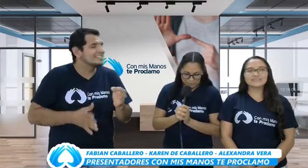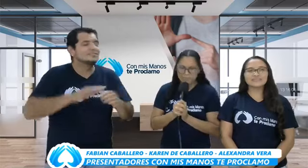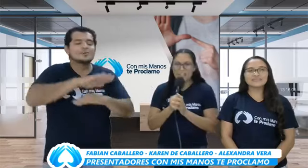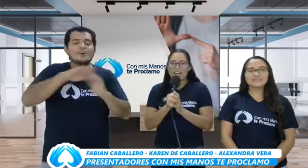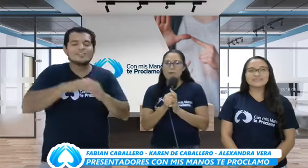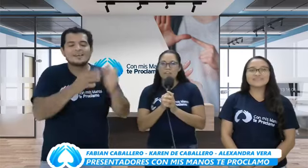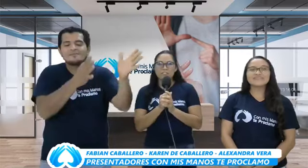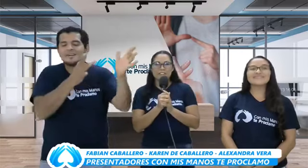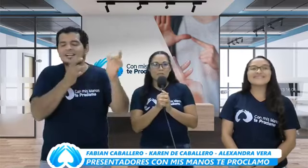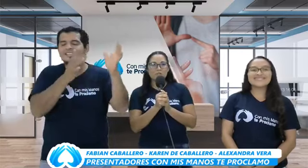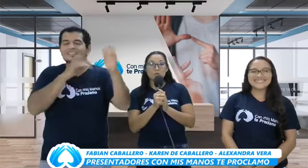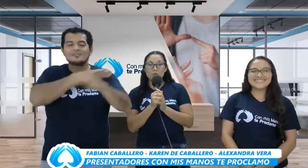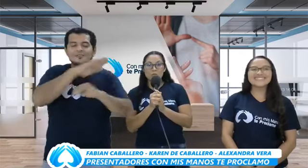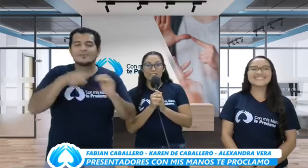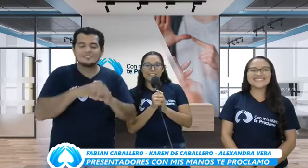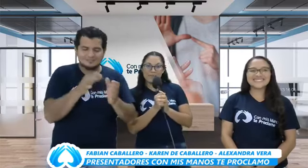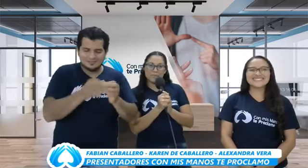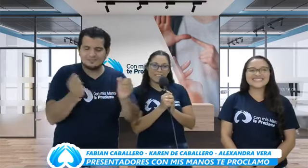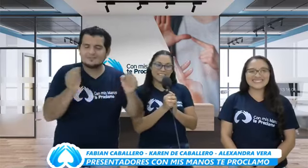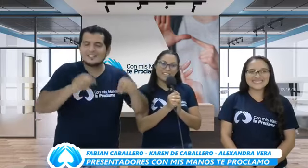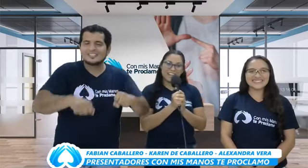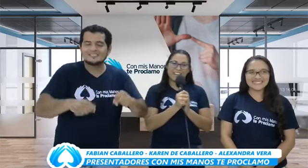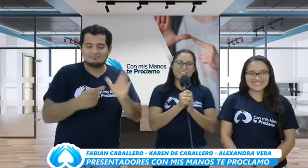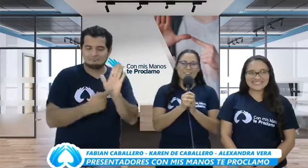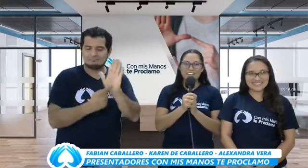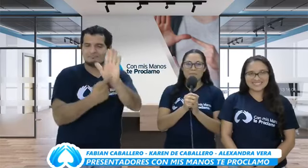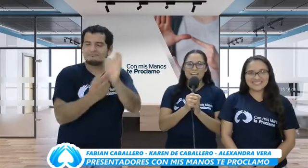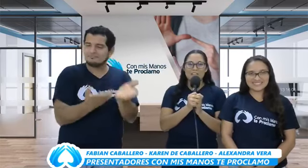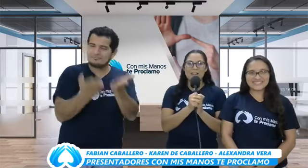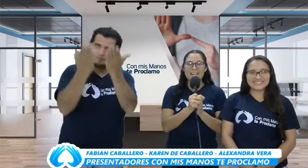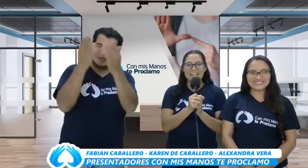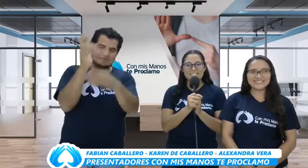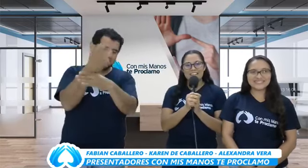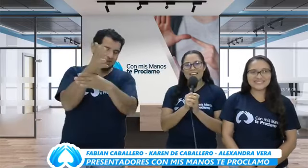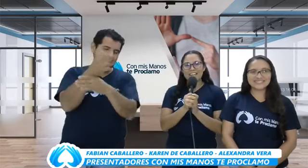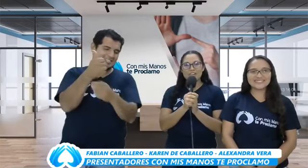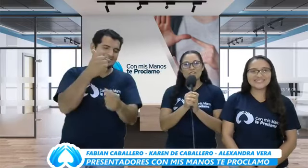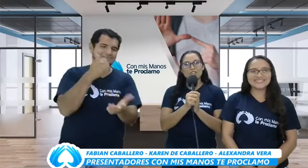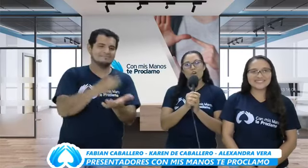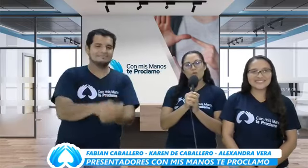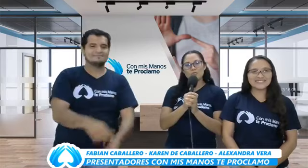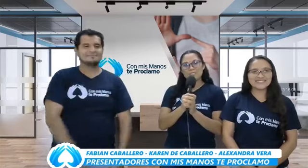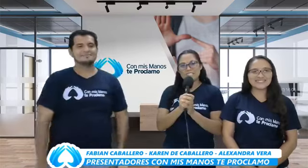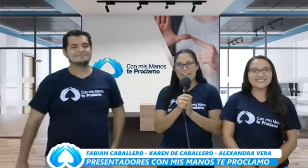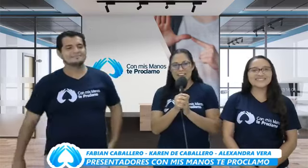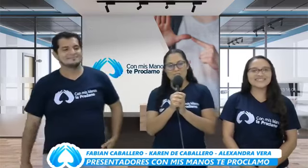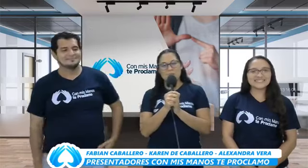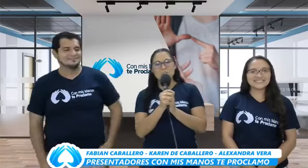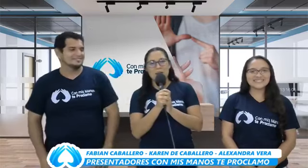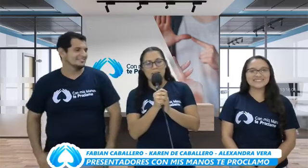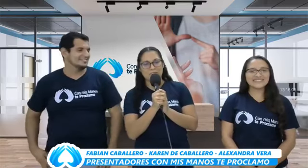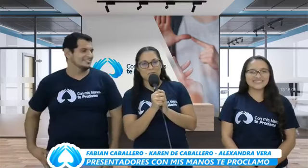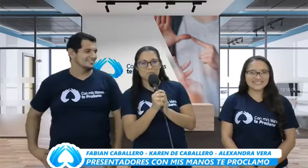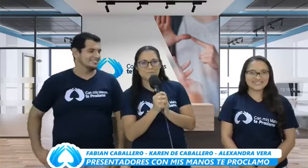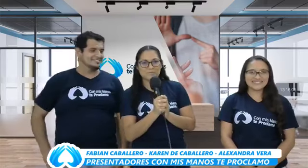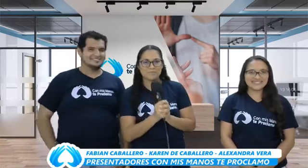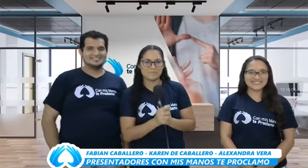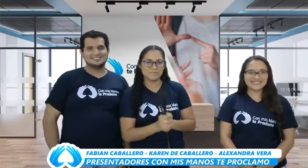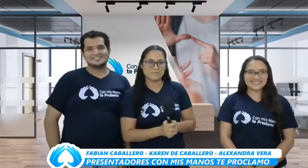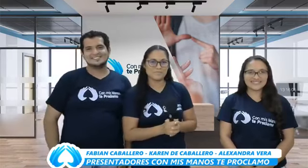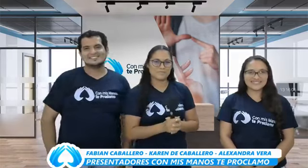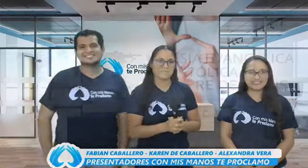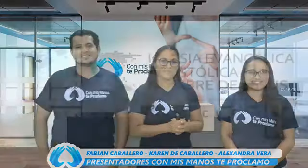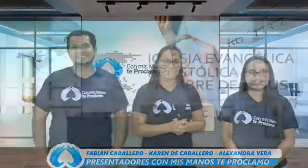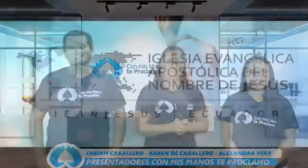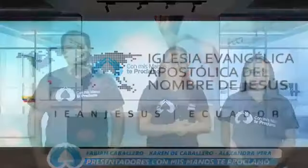hacer? Bueno, tenemos un grupo de intérpretes, dos intérpretes que van a exaltar a Dios con un salmo. Vamos a verlo.